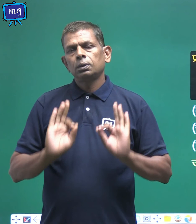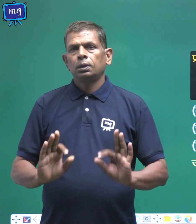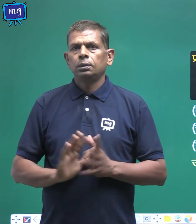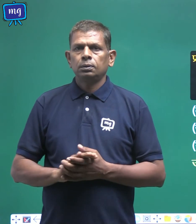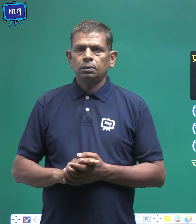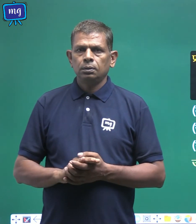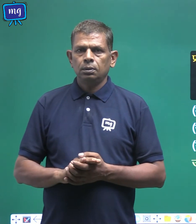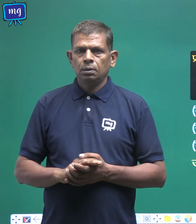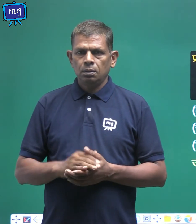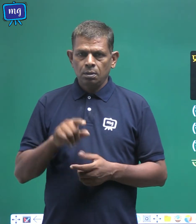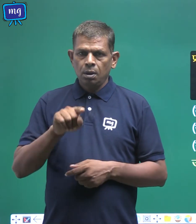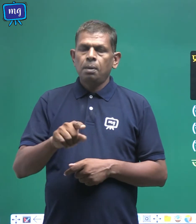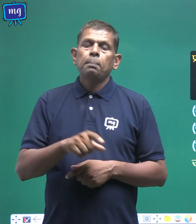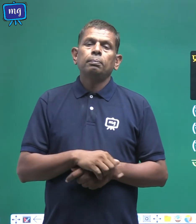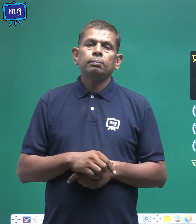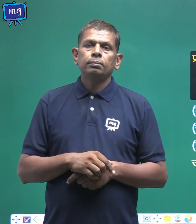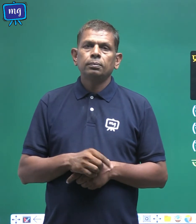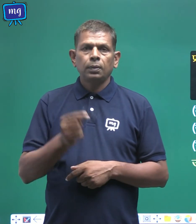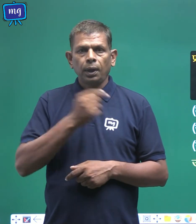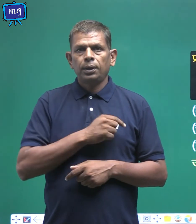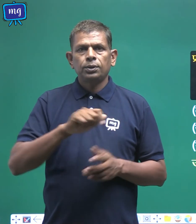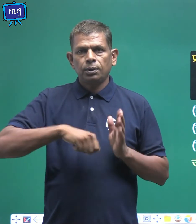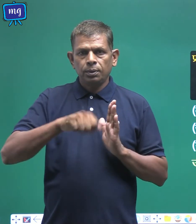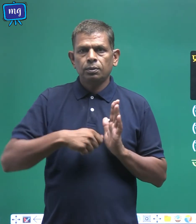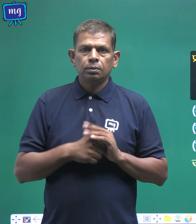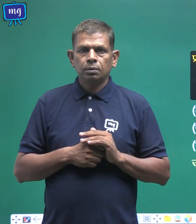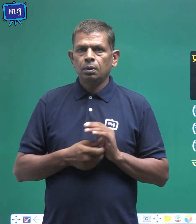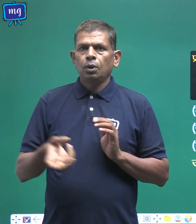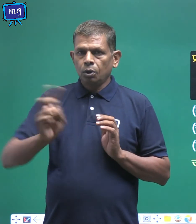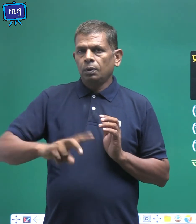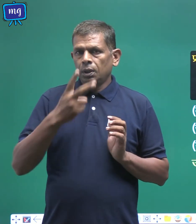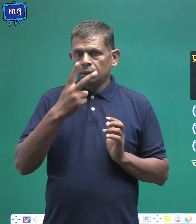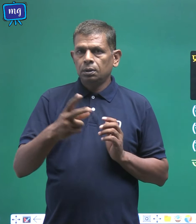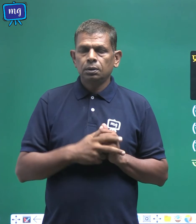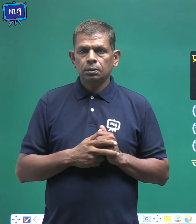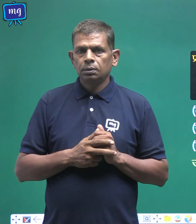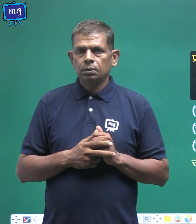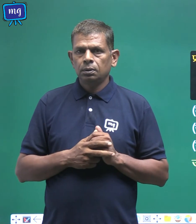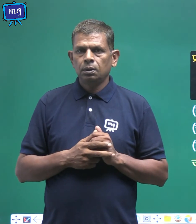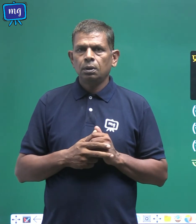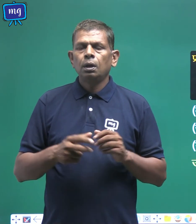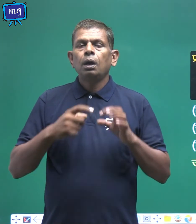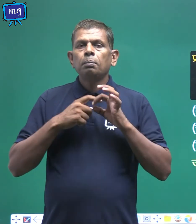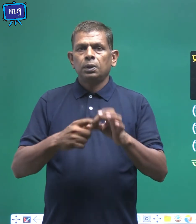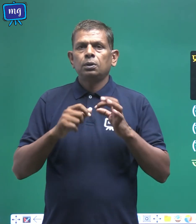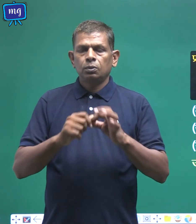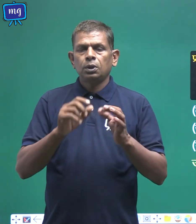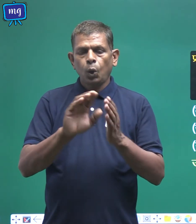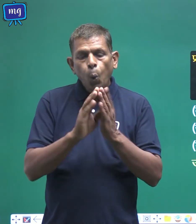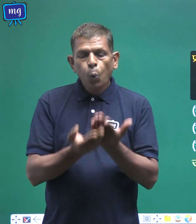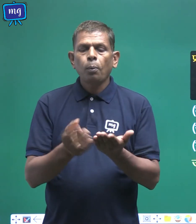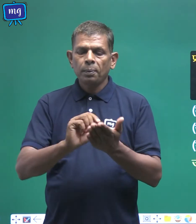है। अब आप इस वीडियो को दोबारा देखना, प्रश्न उत्तर कॉपी में लिखना,